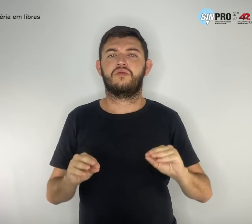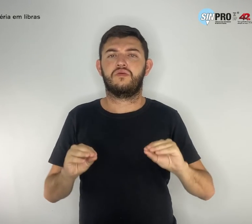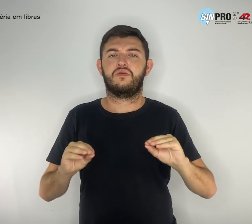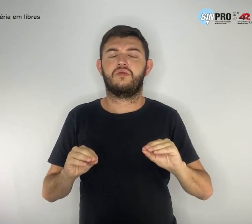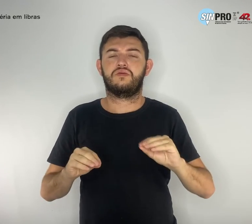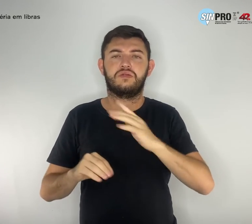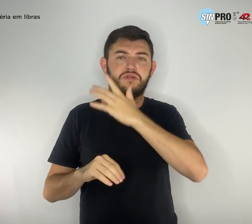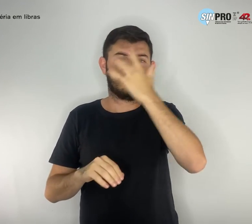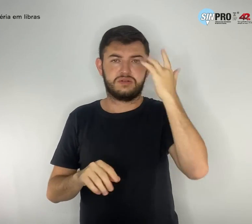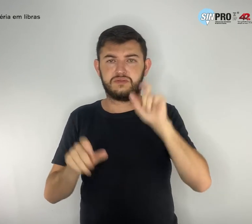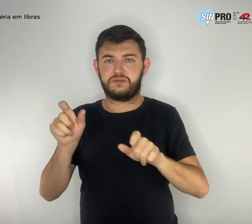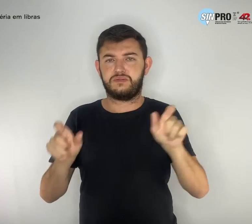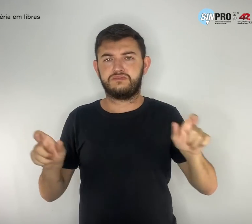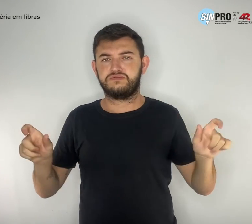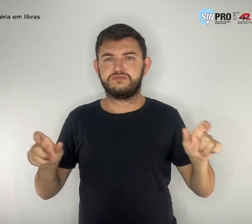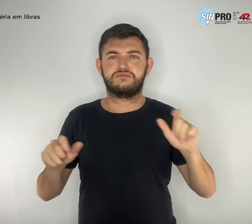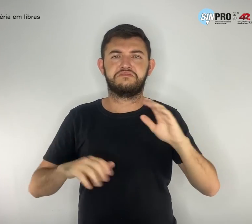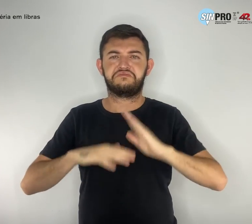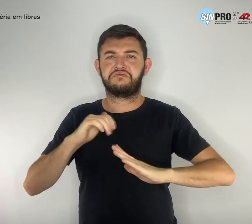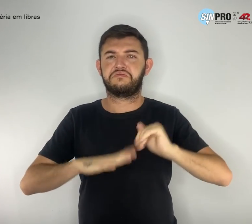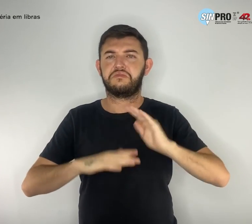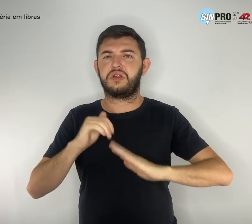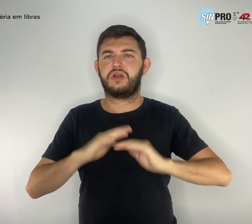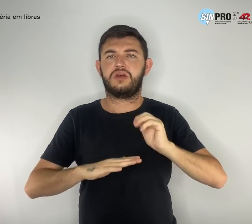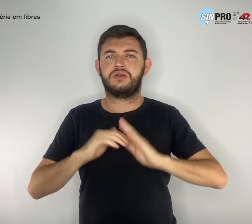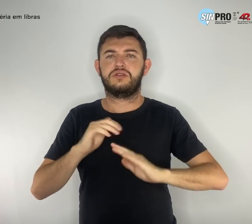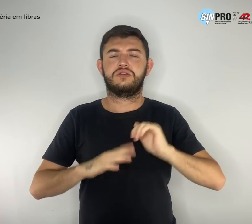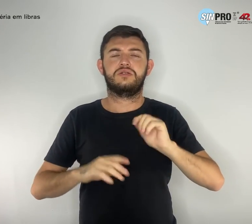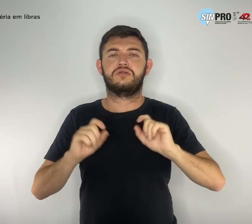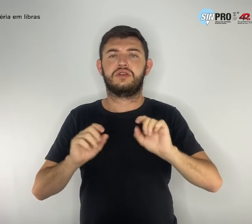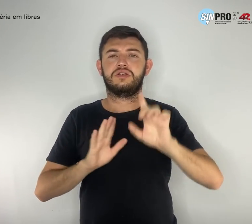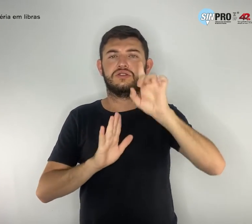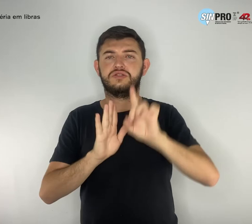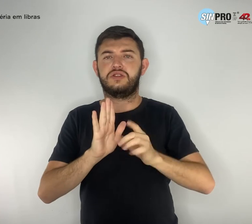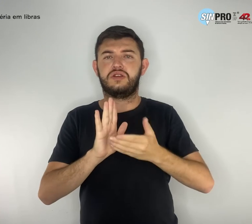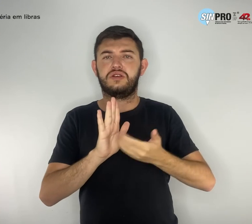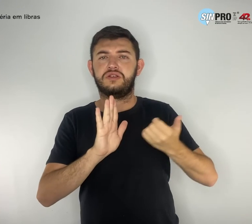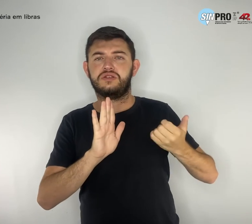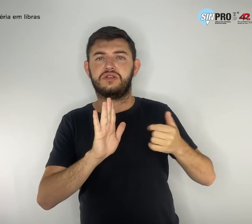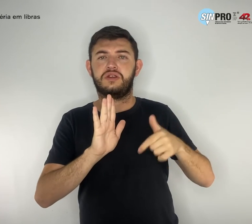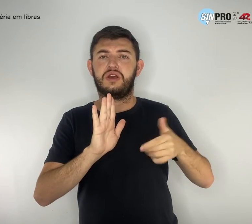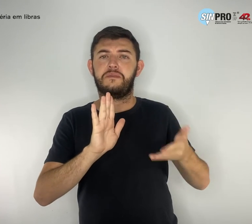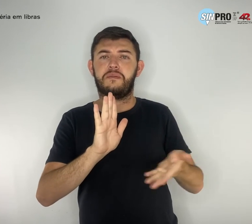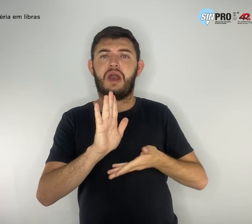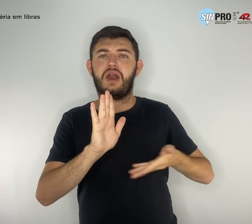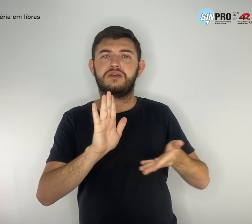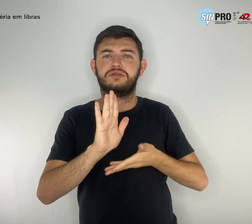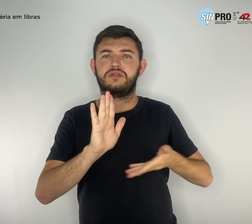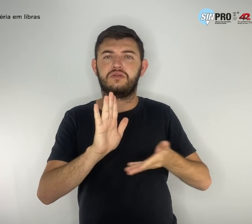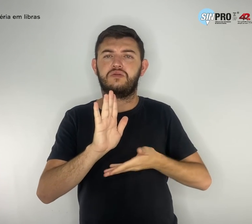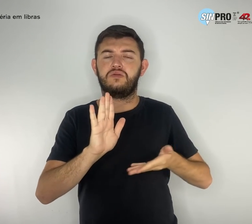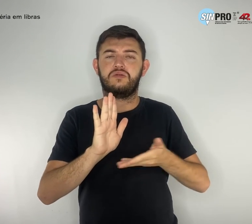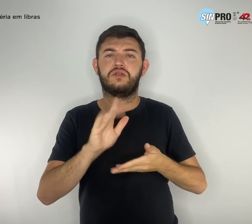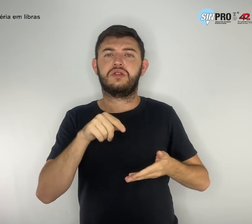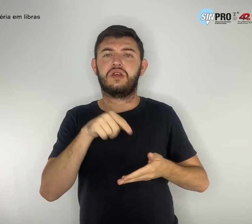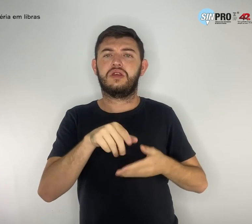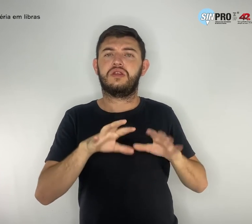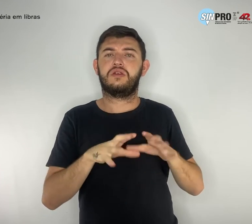As práticas incessantes de privação de direitos elementares da população afrodescendente no